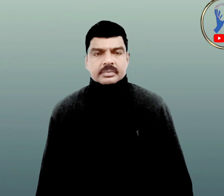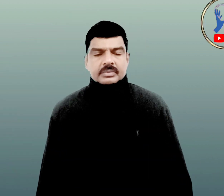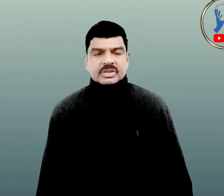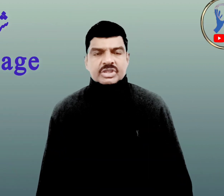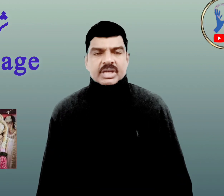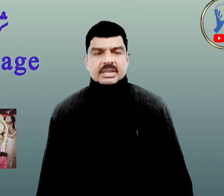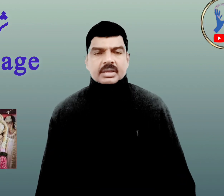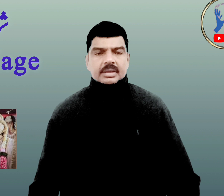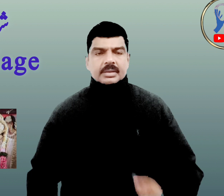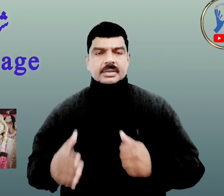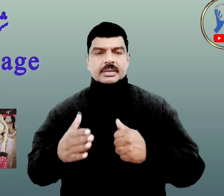शादी